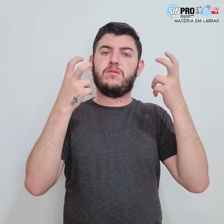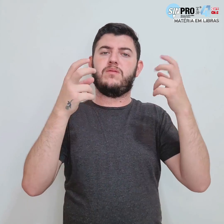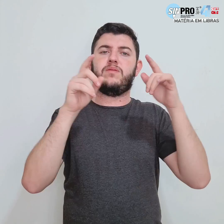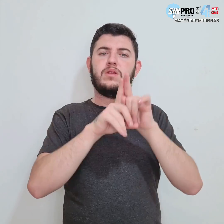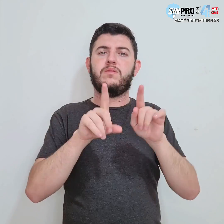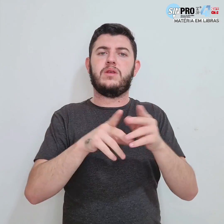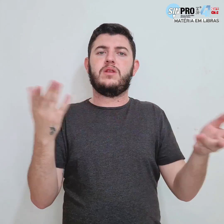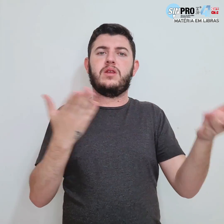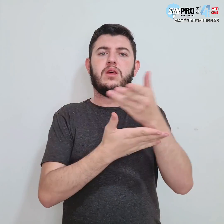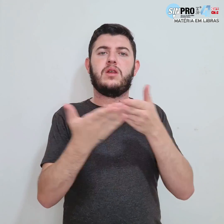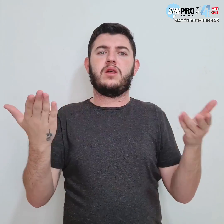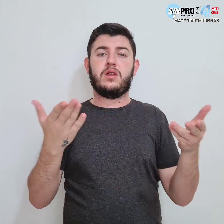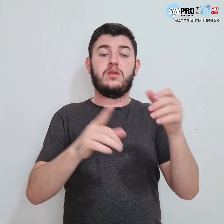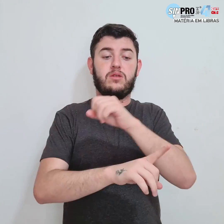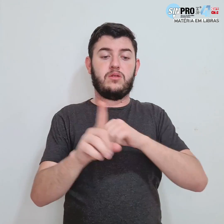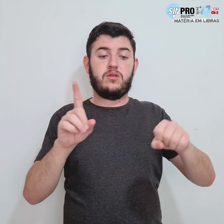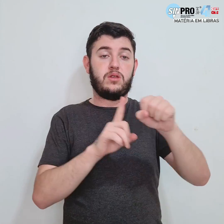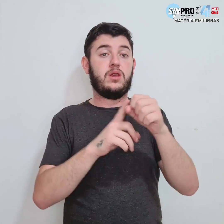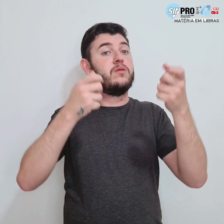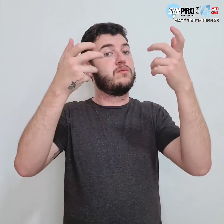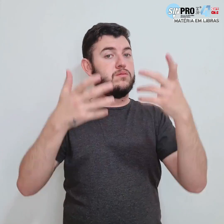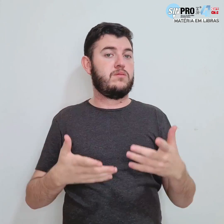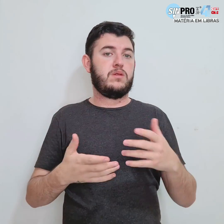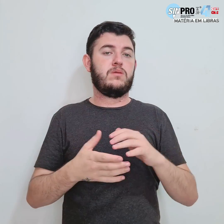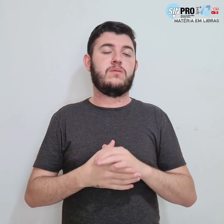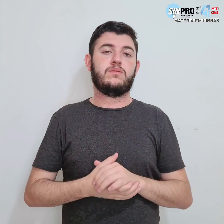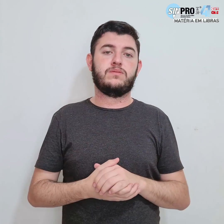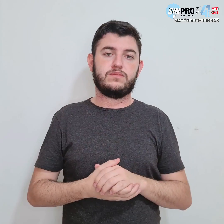pelas relações sociais que envolve. Cita: